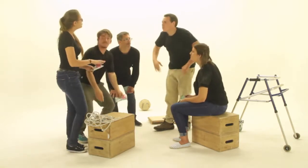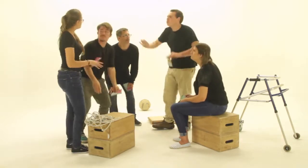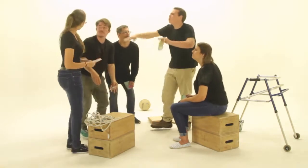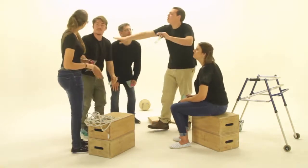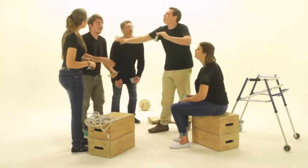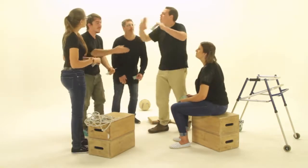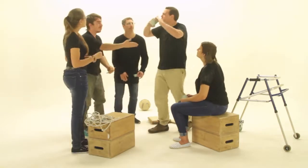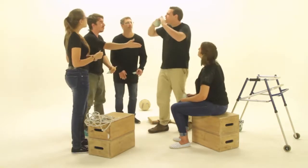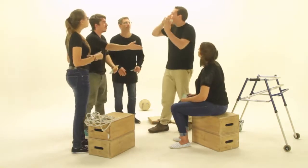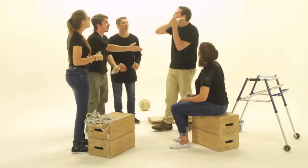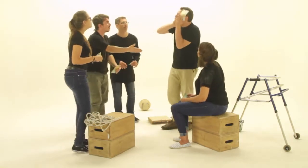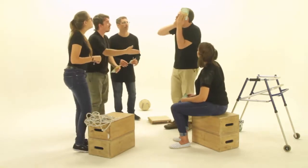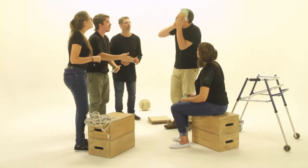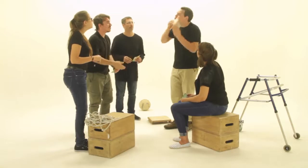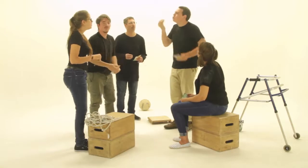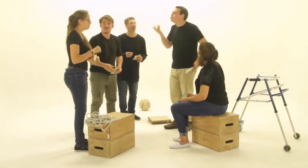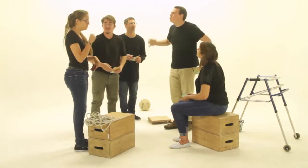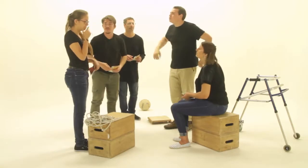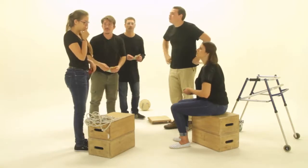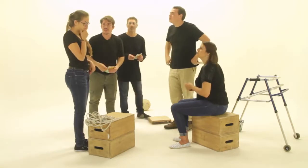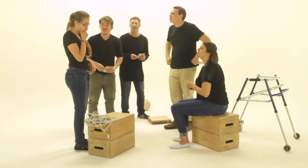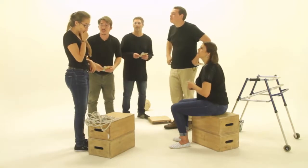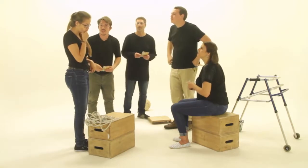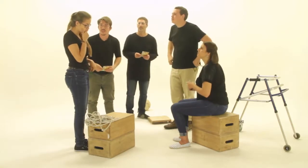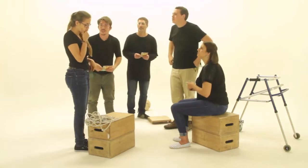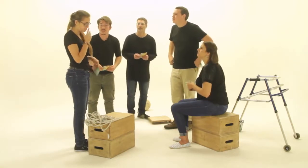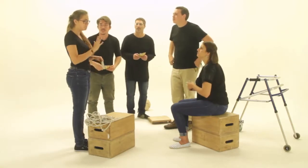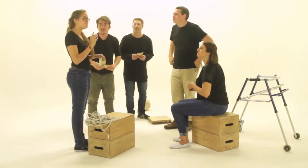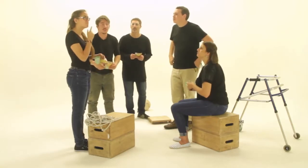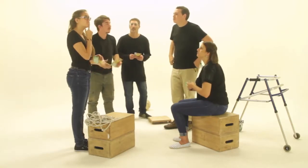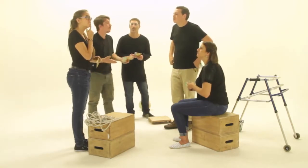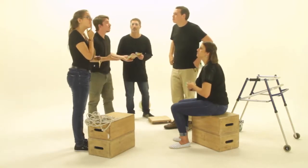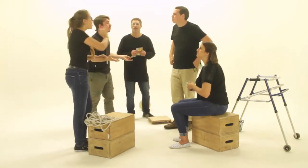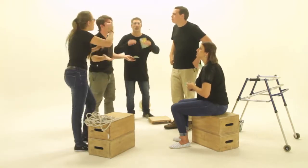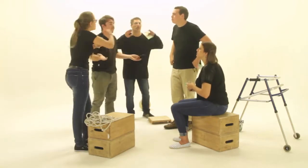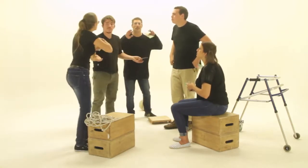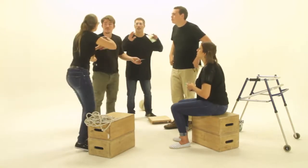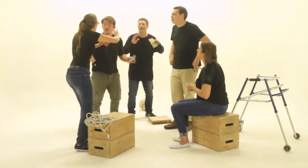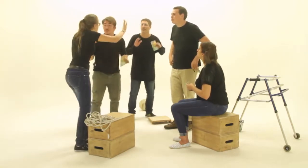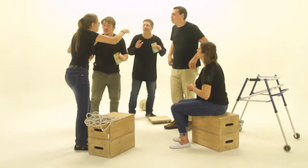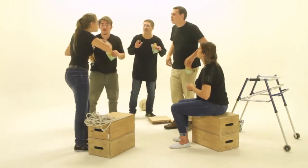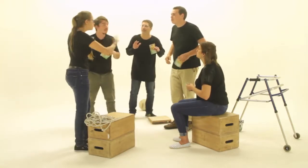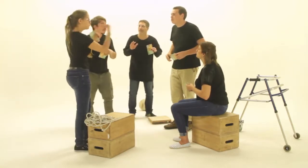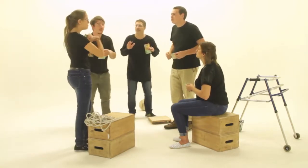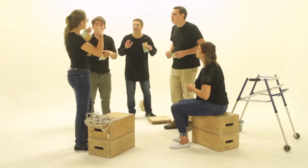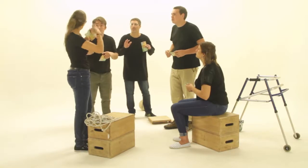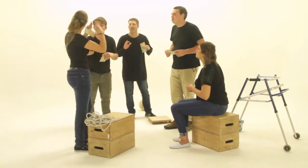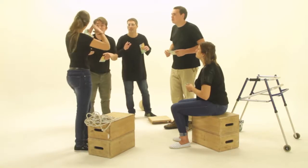lejos, en serio. ¿Y cómo vas a hacer? Yo me tengo que quedar a dormir en la casa de alguien, pa, déjame pensar. Ah, ya sé, ya sé. Vienen a dormir a mi casa,